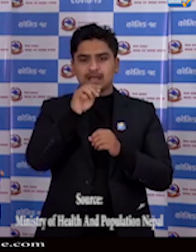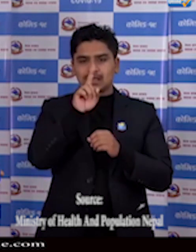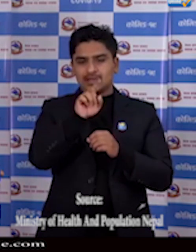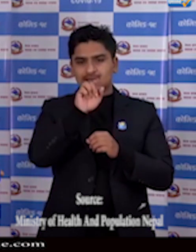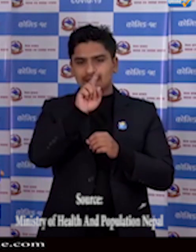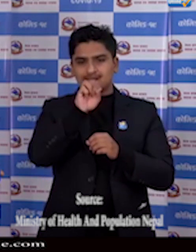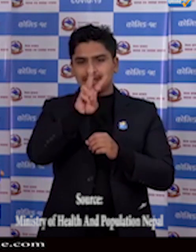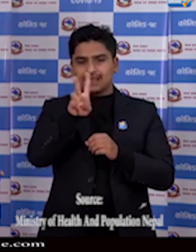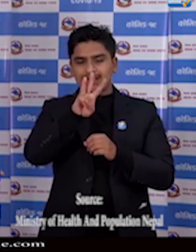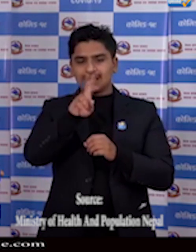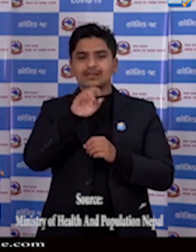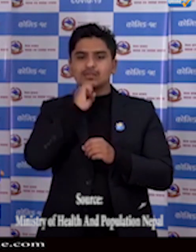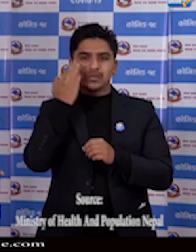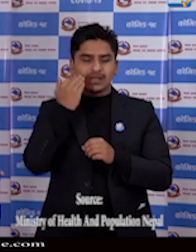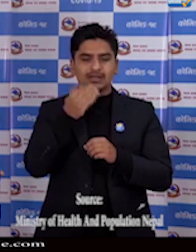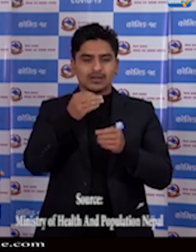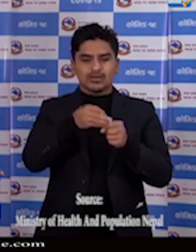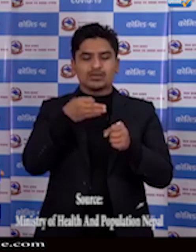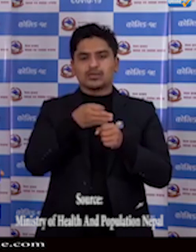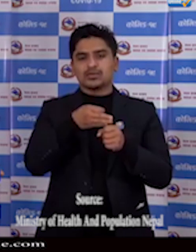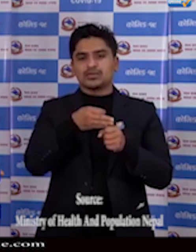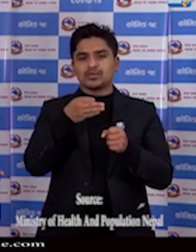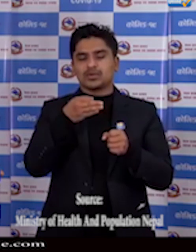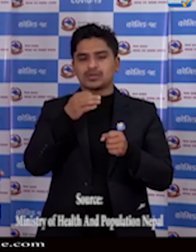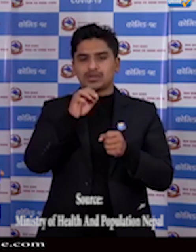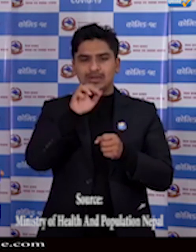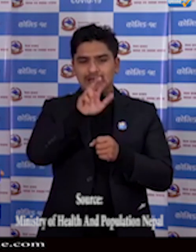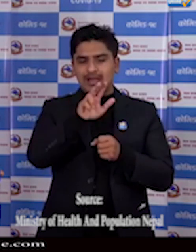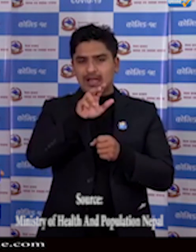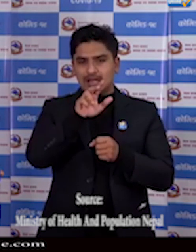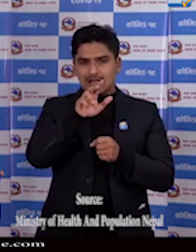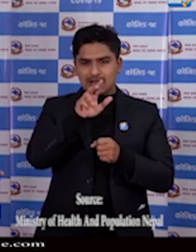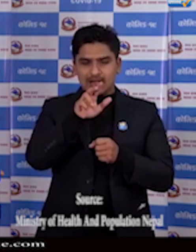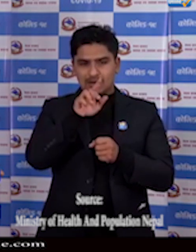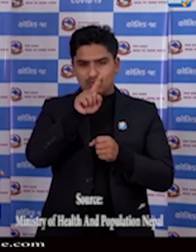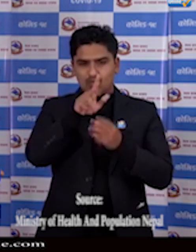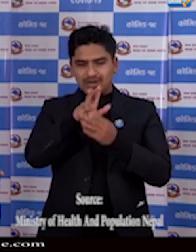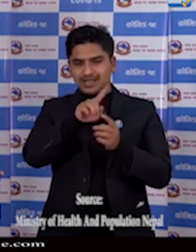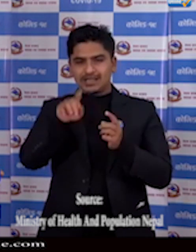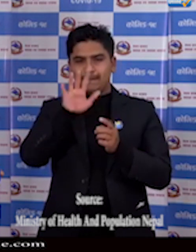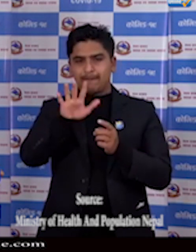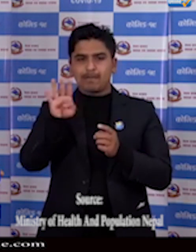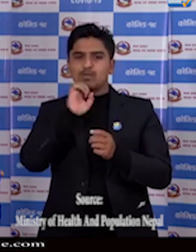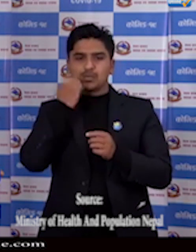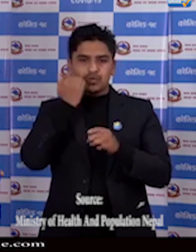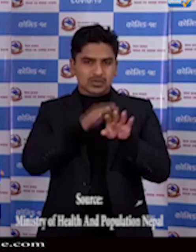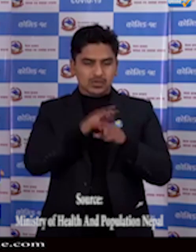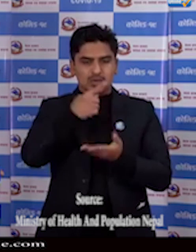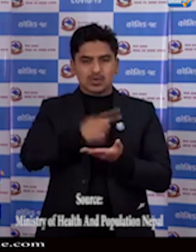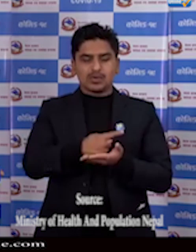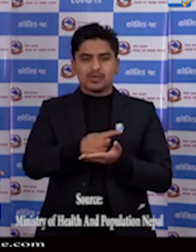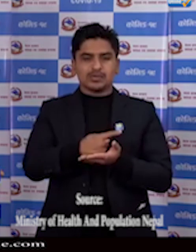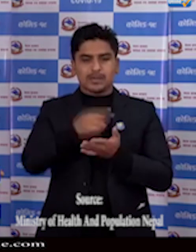महिला, धनुषा देवपुराका क्वारेन्टाइनमा रहेका 8 जना व्यक्तिहरू, 19 देखि 54 वर्ष उमेरका पुरुषहरू। त्यसै गरी कपिल